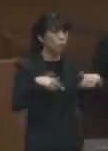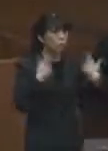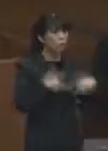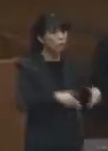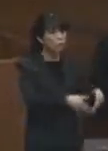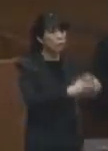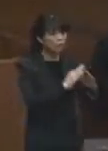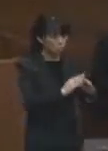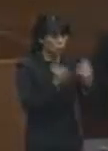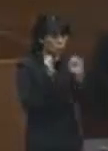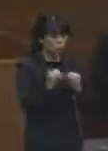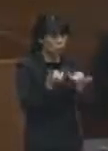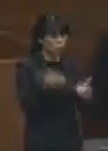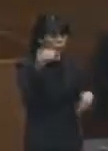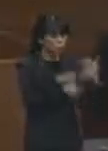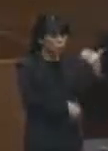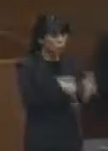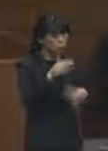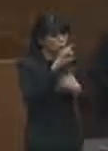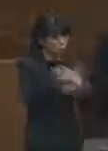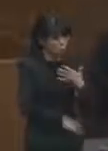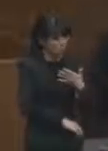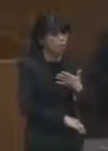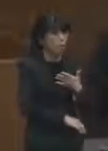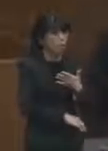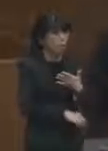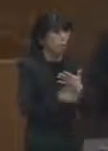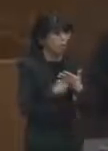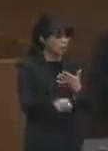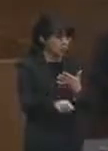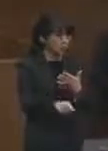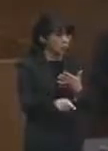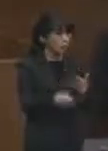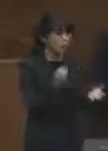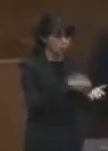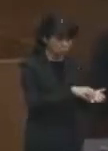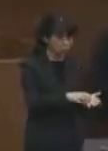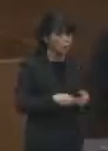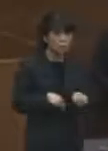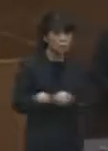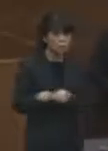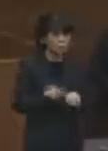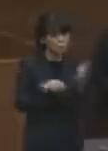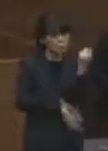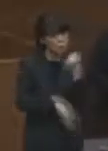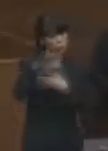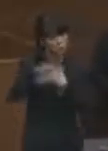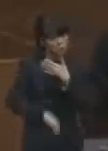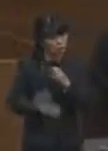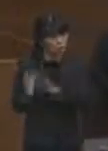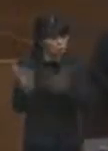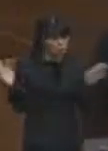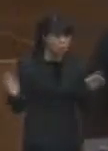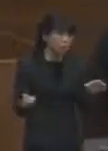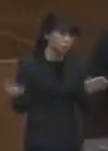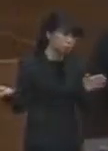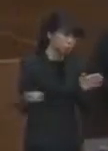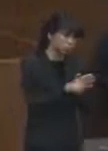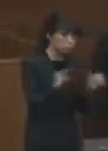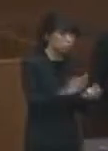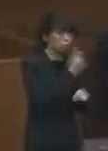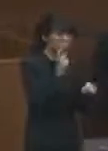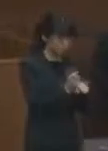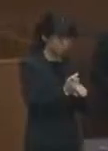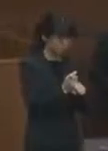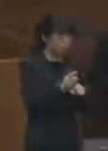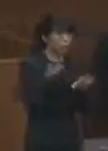常設型の住民投票条例の制度化が規定された自治基本条例が施行されて、10年が経とうとする中、